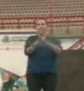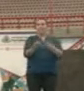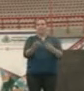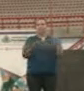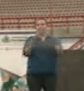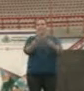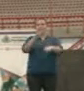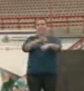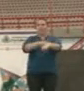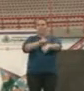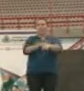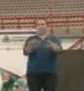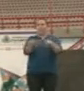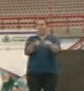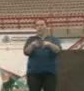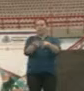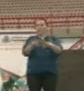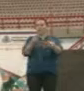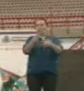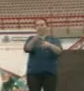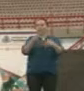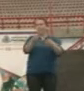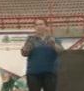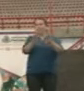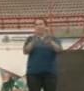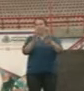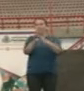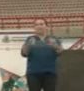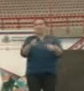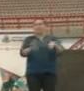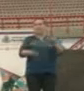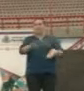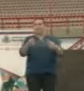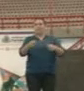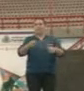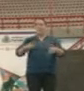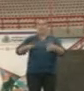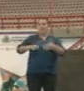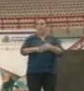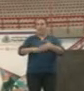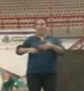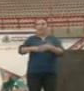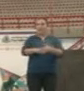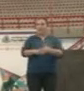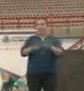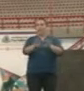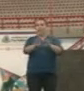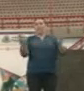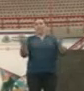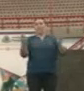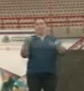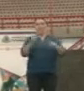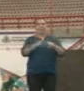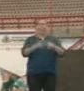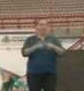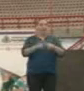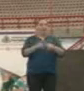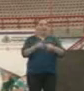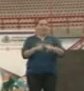que não abre, que você tem que dar um bicudo aqui embaixo para abrir. Por quê? Porque a lateral da